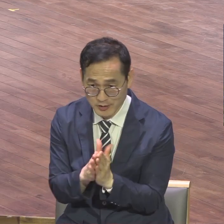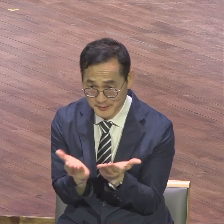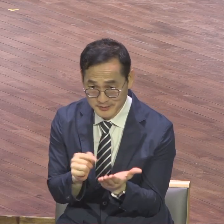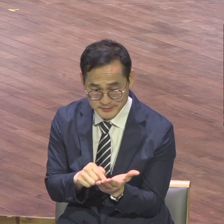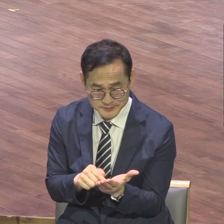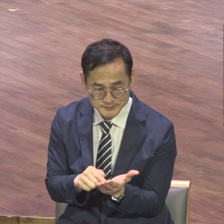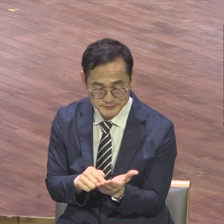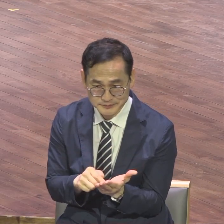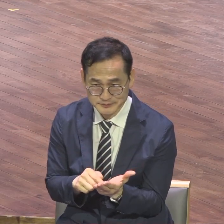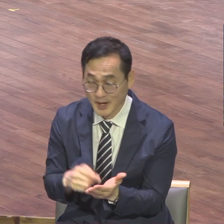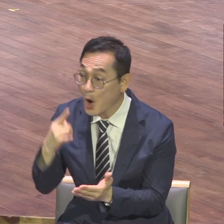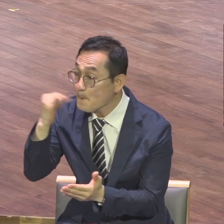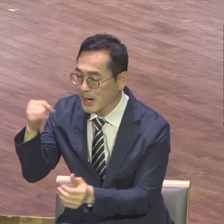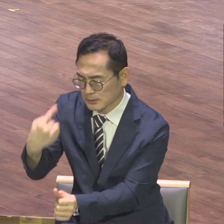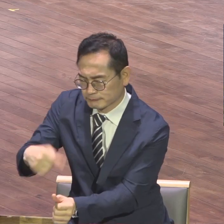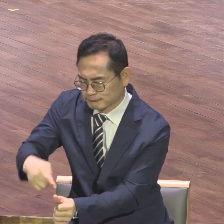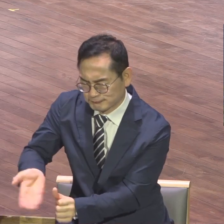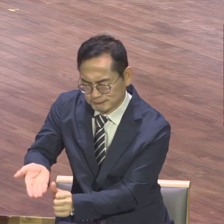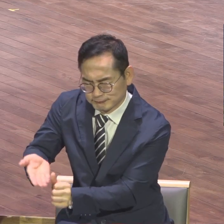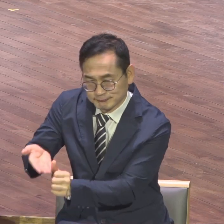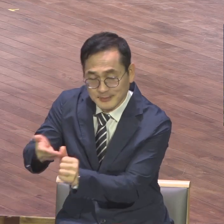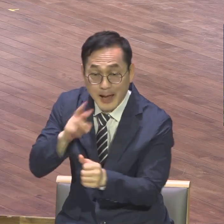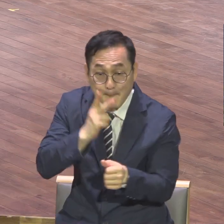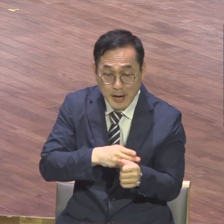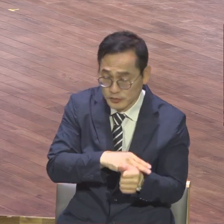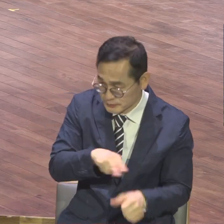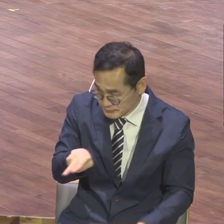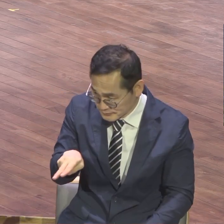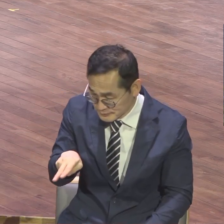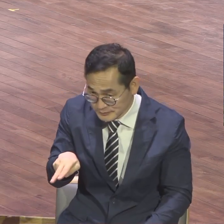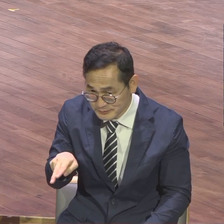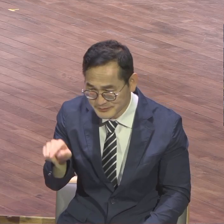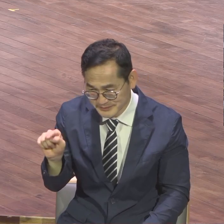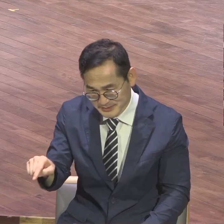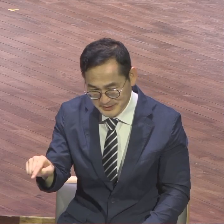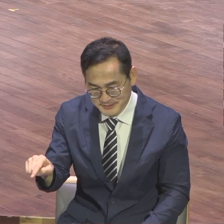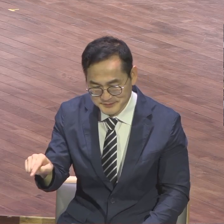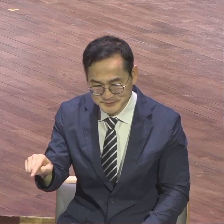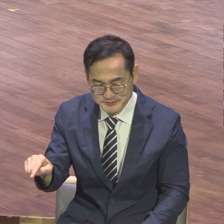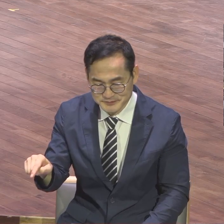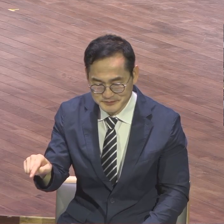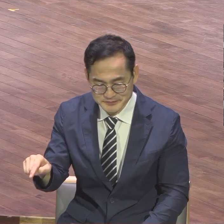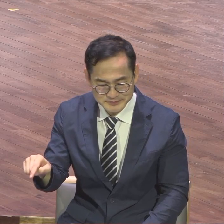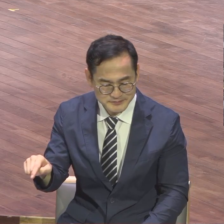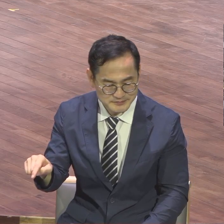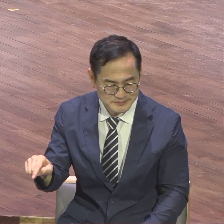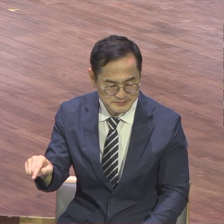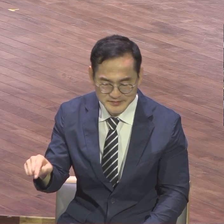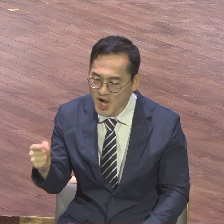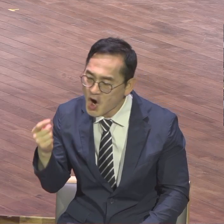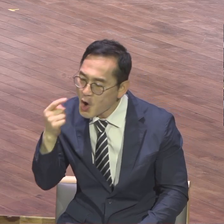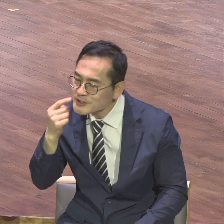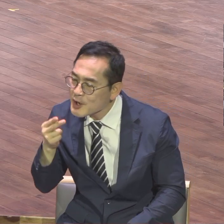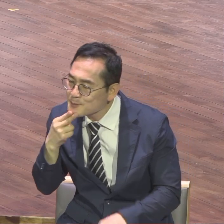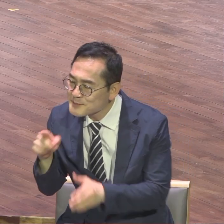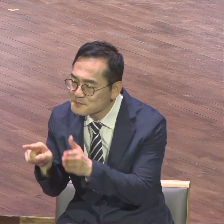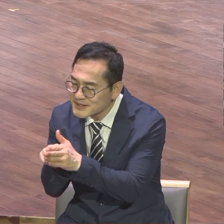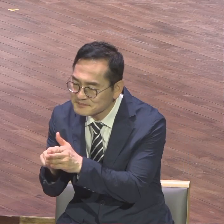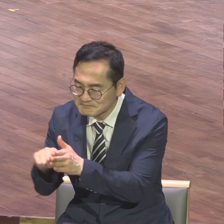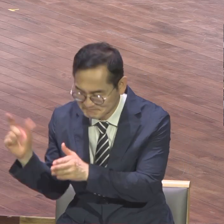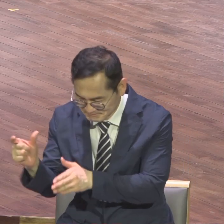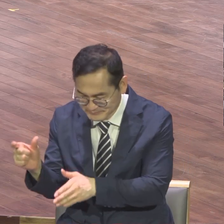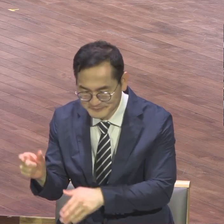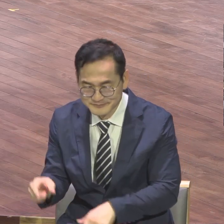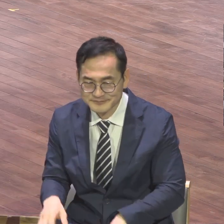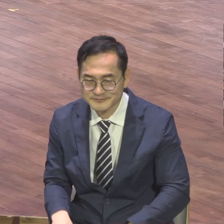언약 교육을 잘 시켰는지 바울이 이 말하는 장면이 나옵니다. 이는 너 속에 거짓이 없는 믿음이 있음을 생각합니다.